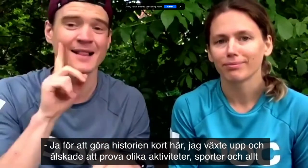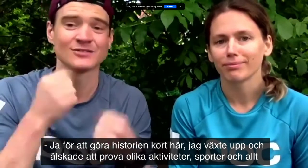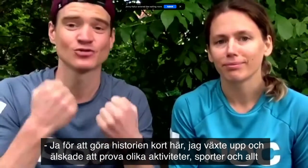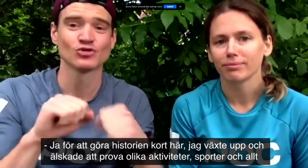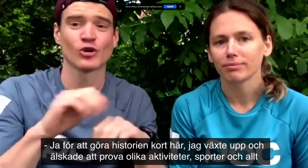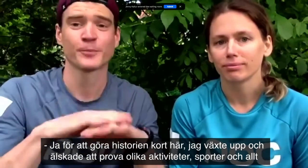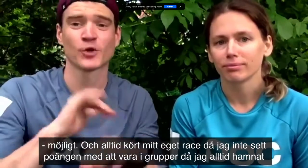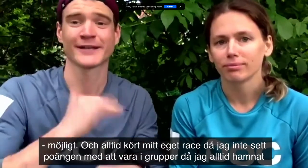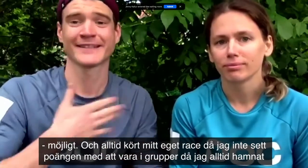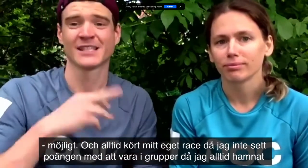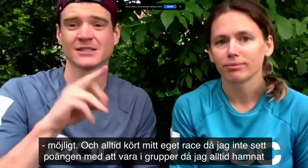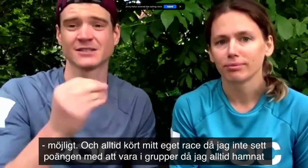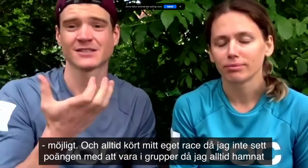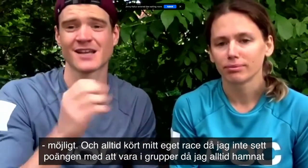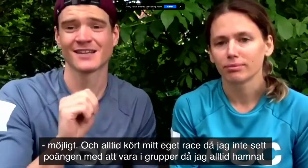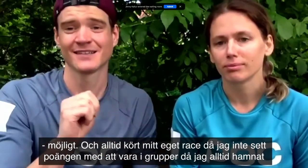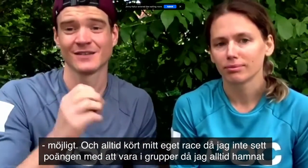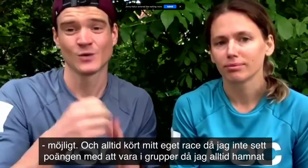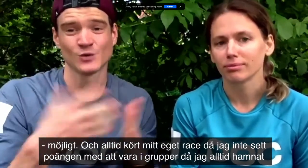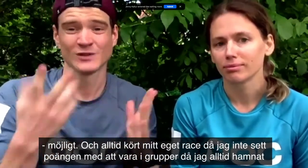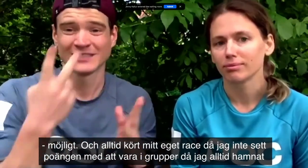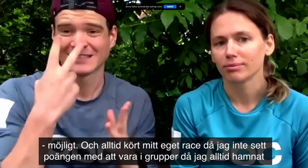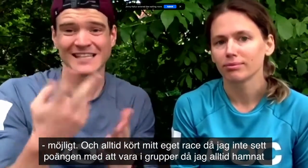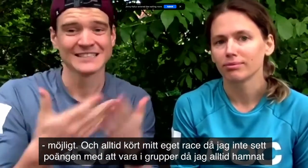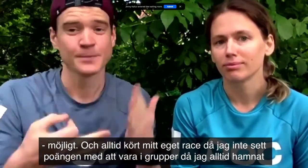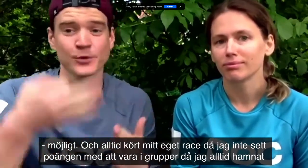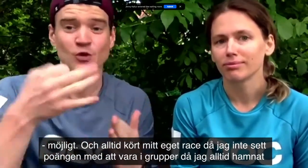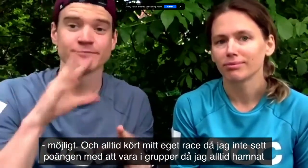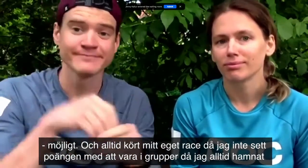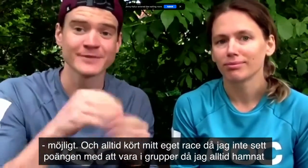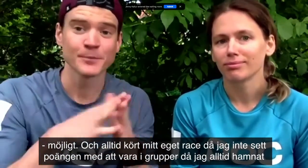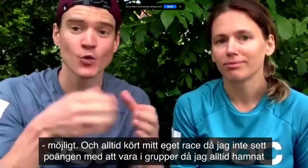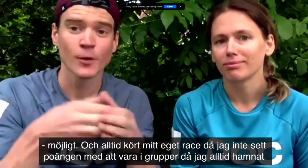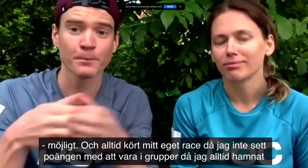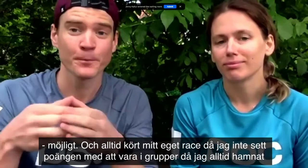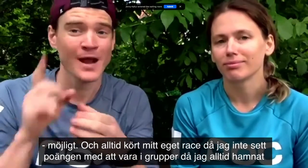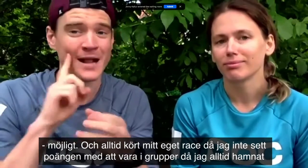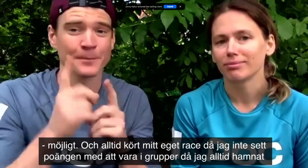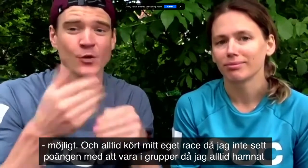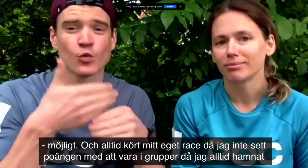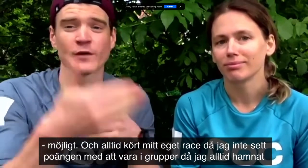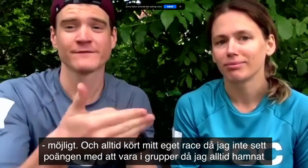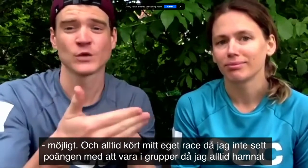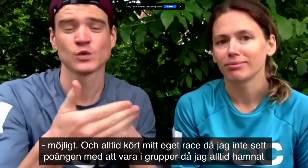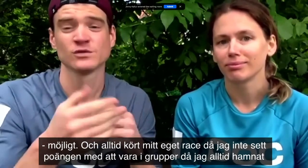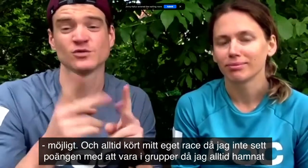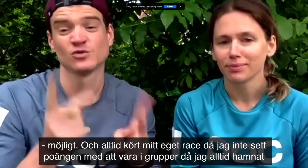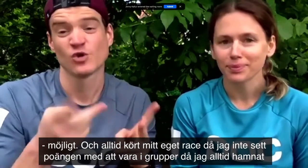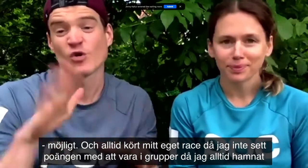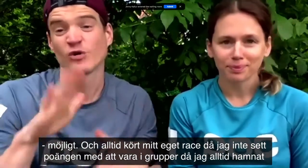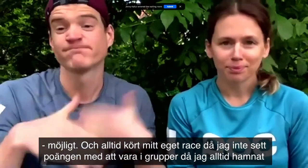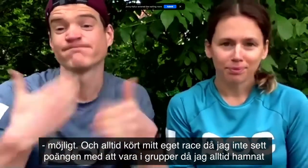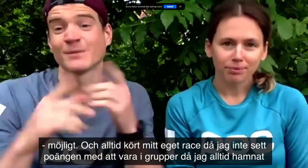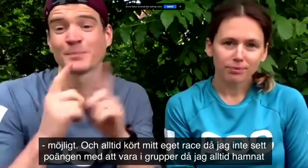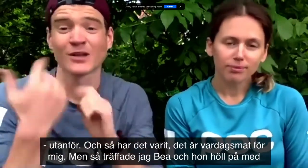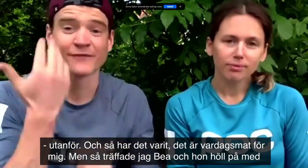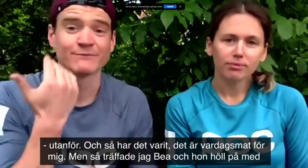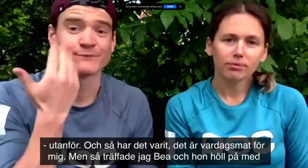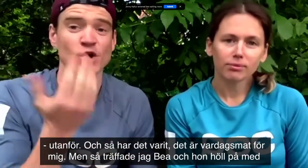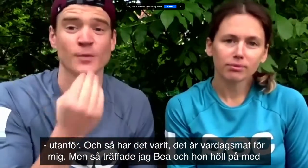och allt möjligt. Och alltid kört på mitt eget race då. För att jag har inte sett poängen med att vara i grupper, för jag hamnar alltid utanför. Och